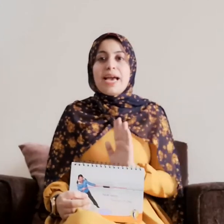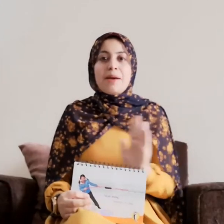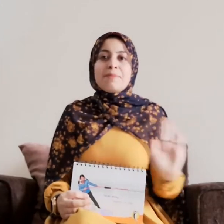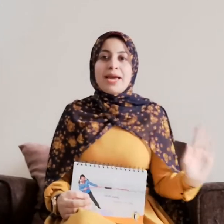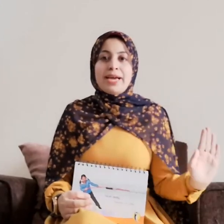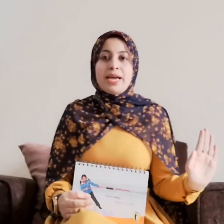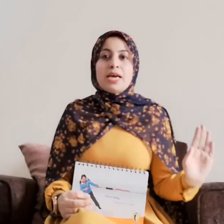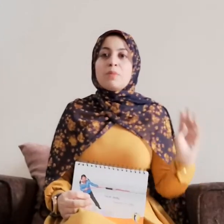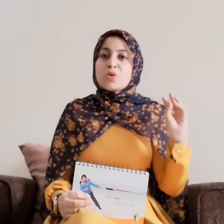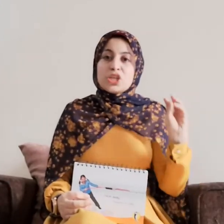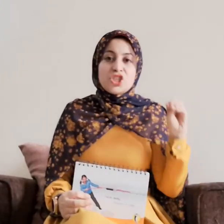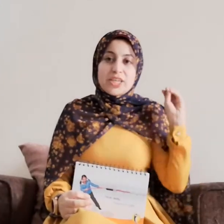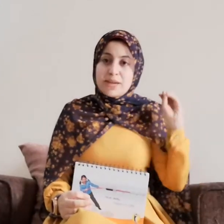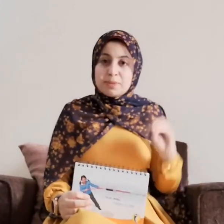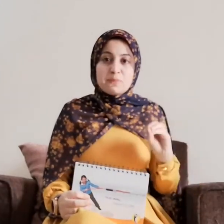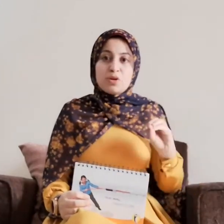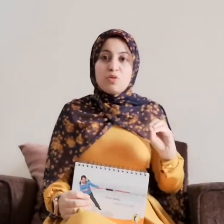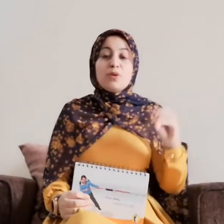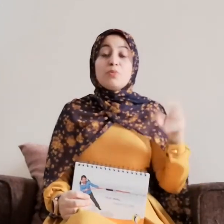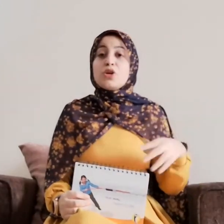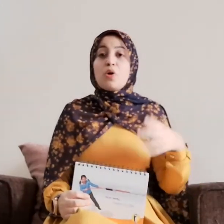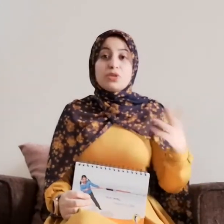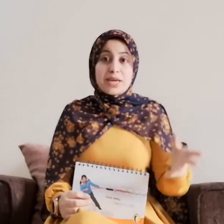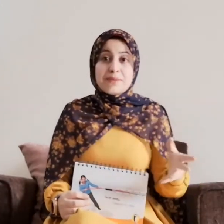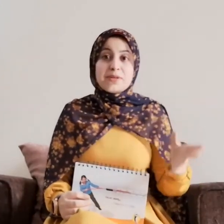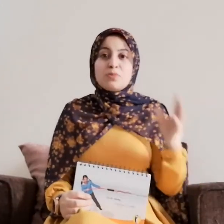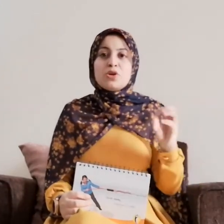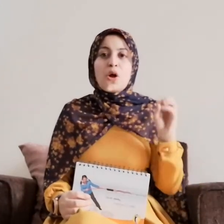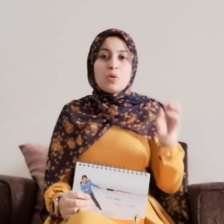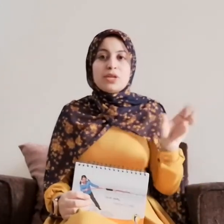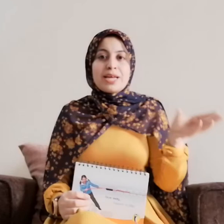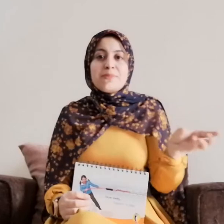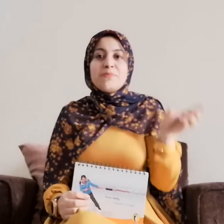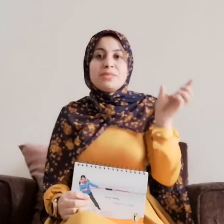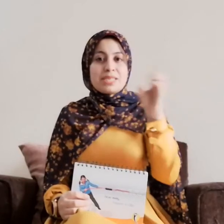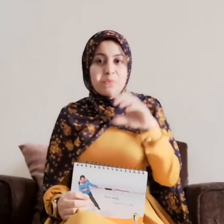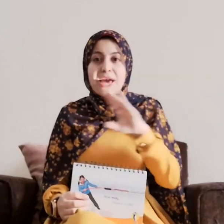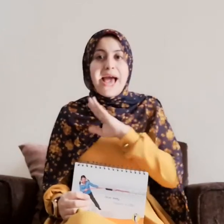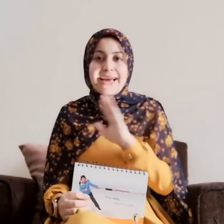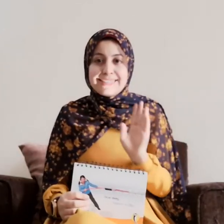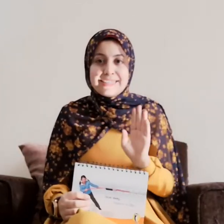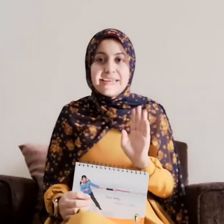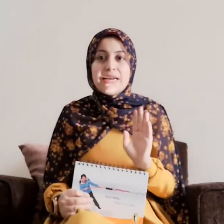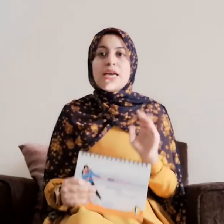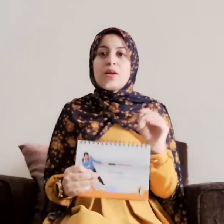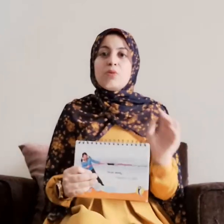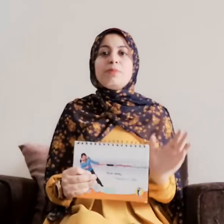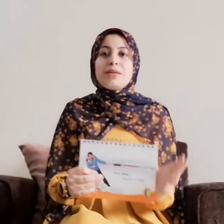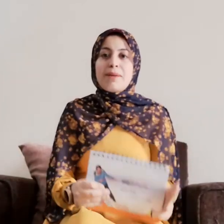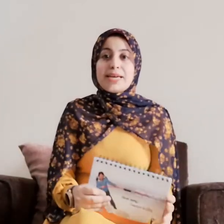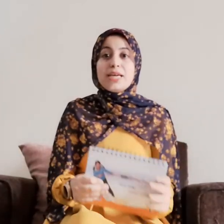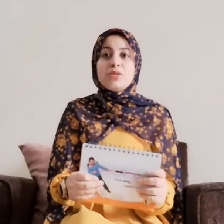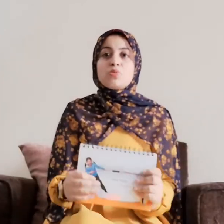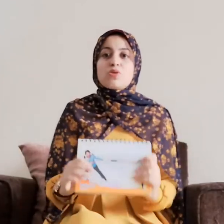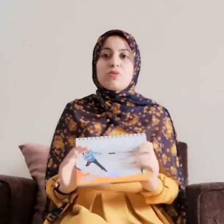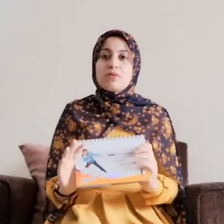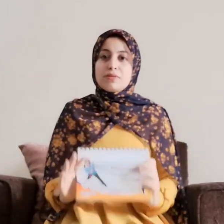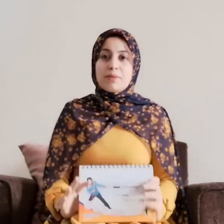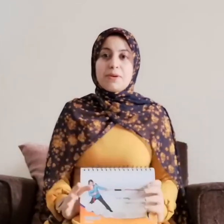اهم حاجة. ممكن اشيل كلمات من الجملة وممكن احط كلمات وممكن احط كلمات بتساويها عادي جدا، المهم ان المعنى يوصل. تمام؟